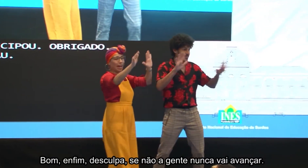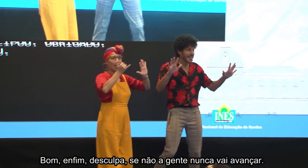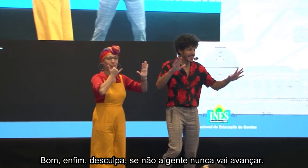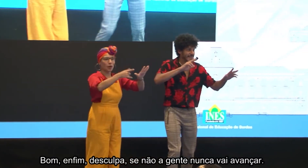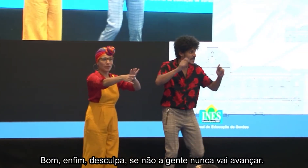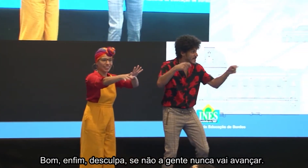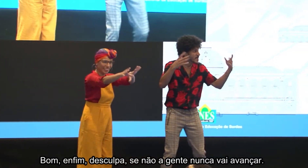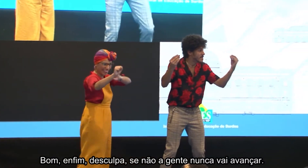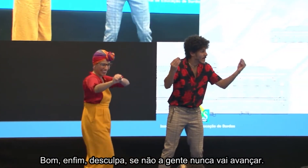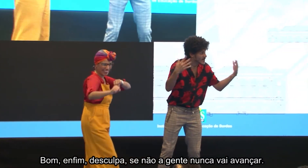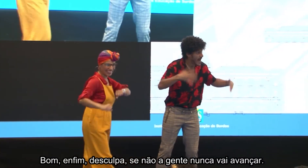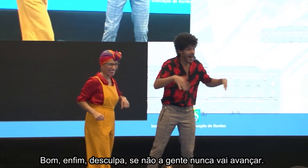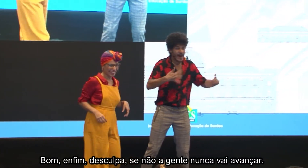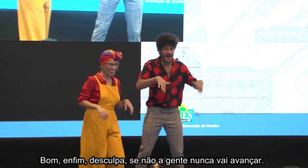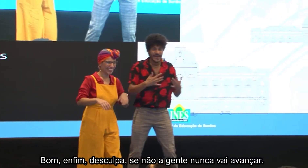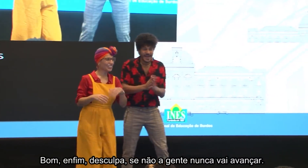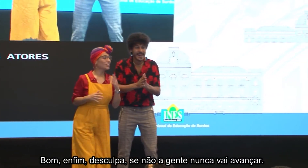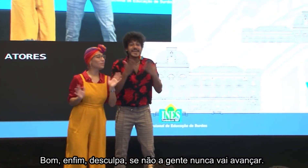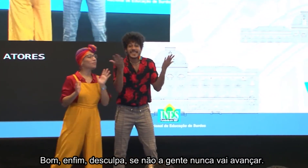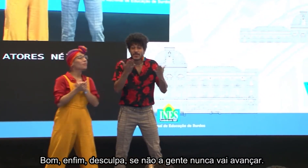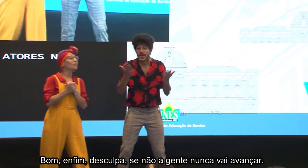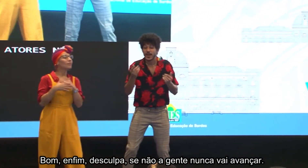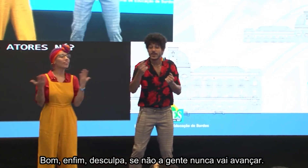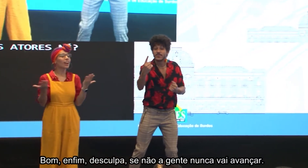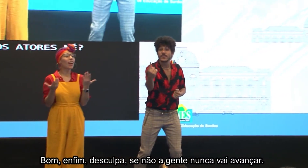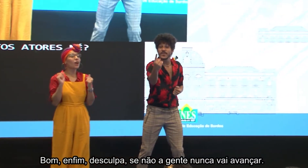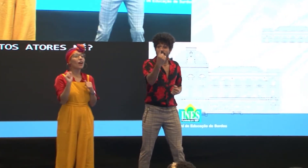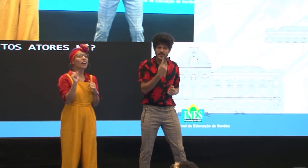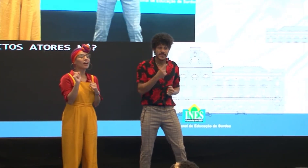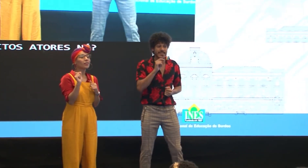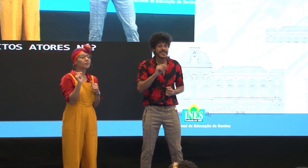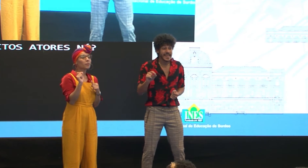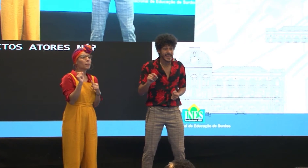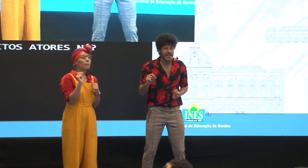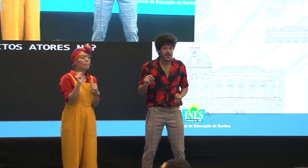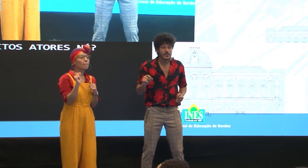Bom, enfim, desculpa, senão a gente nunca vai avançar.